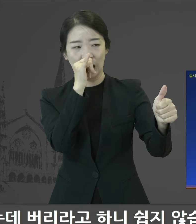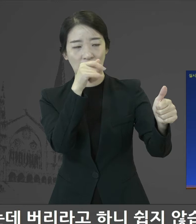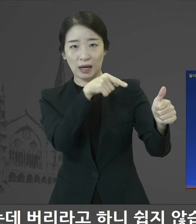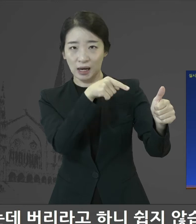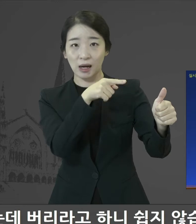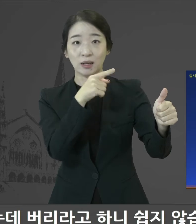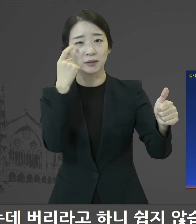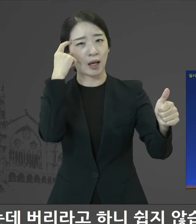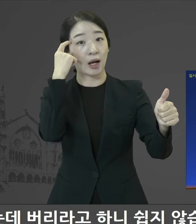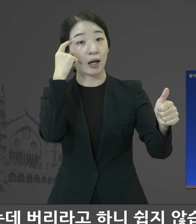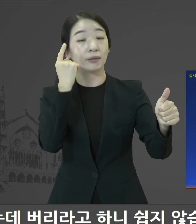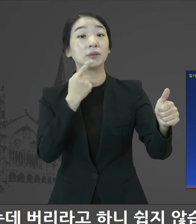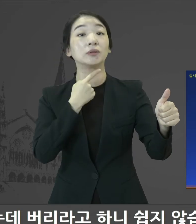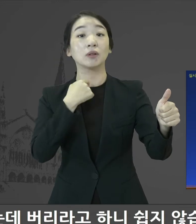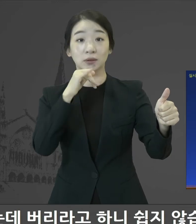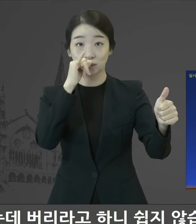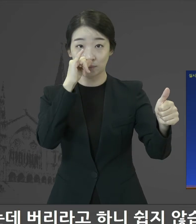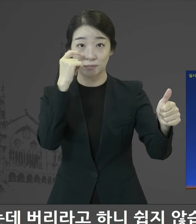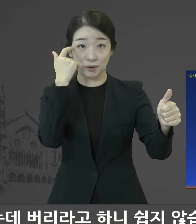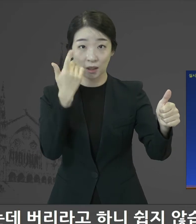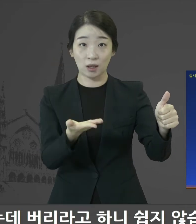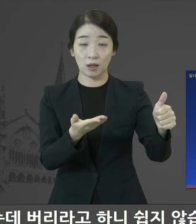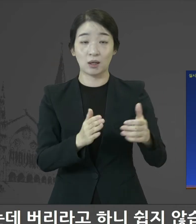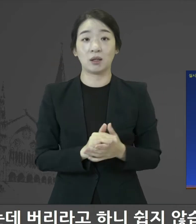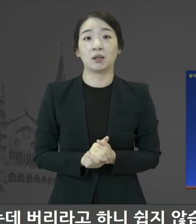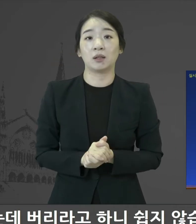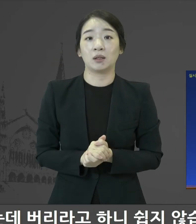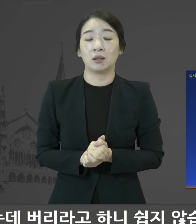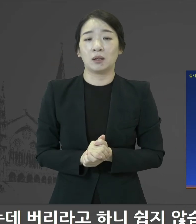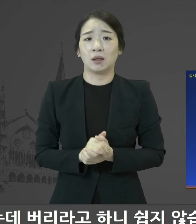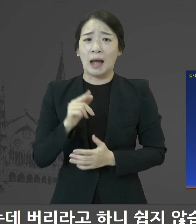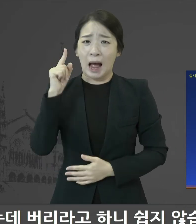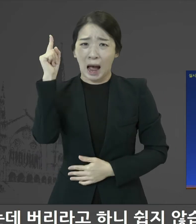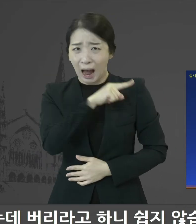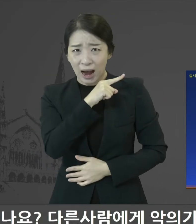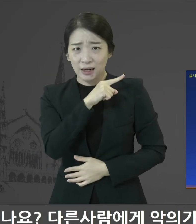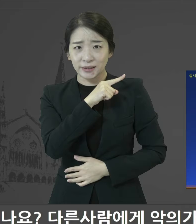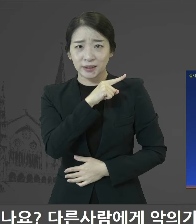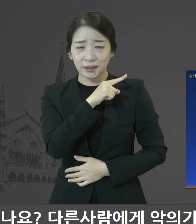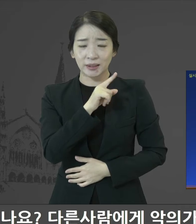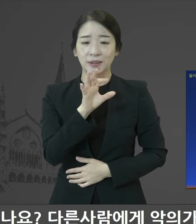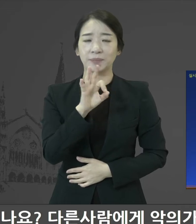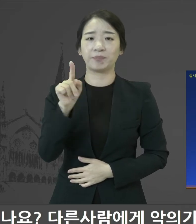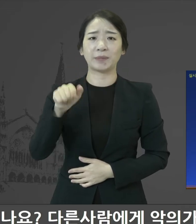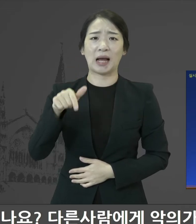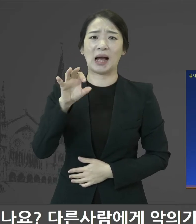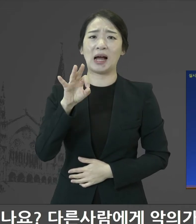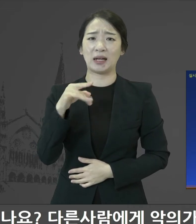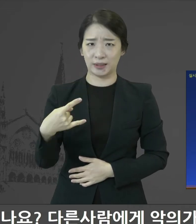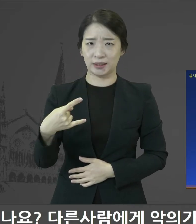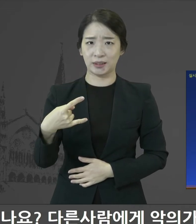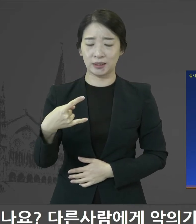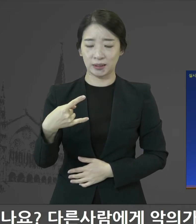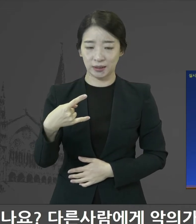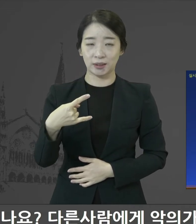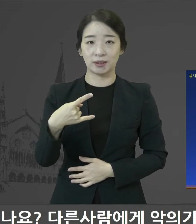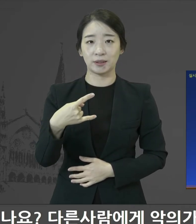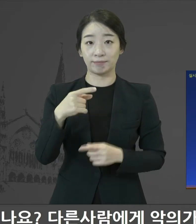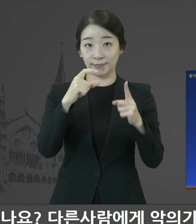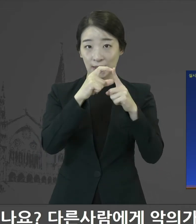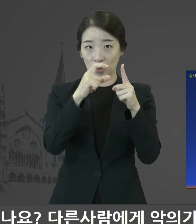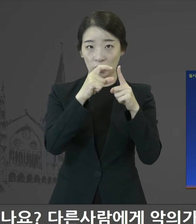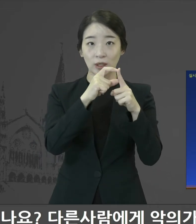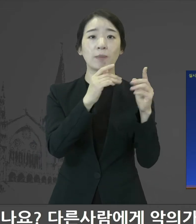평가한다고 생각하십니까? 이 악이라는 말을 원어적으로 좀 정리하고 갈 필요가 있겠습니다.